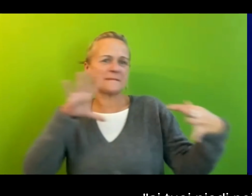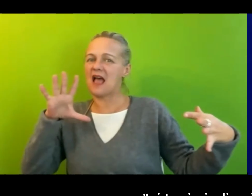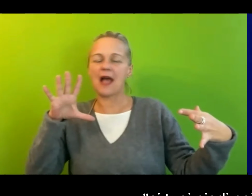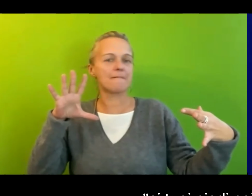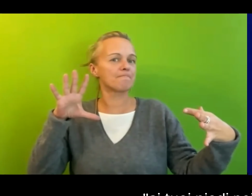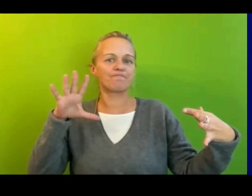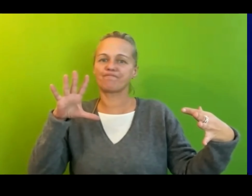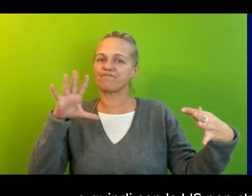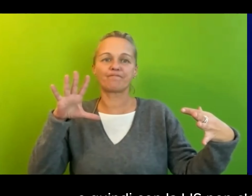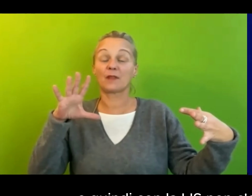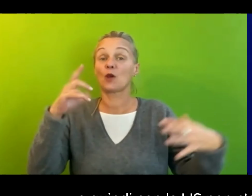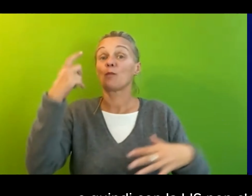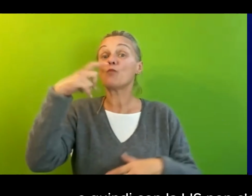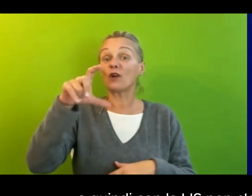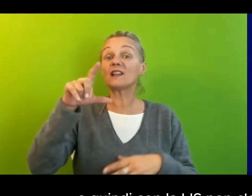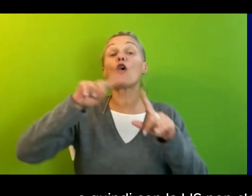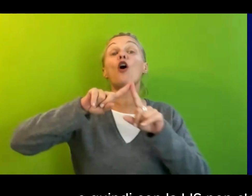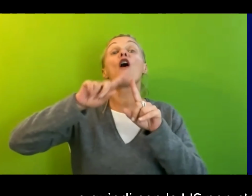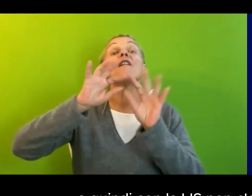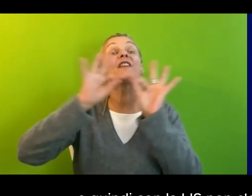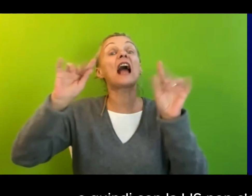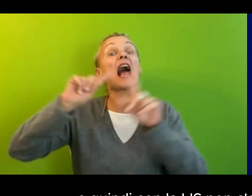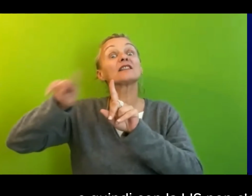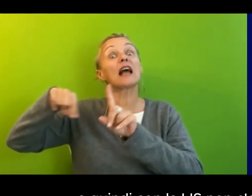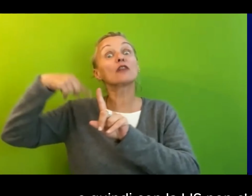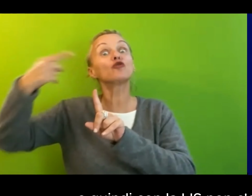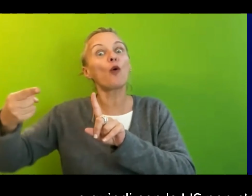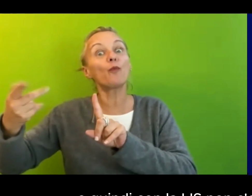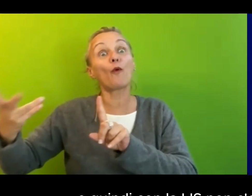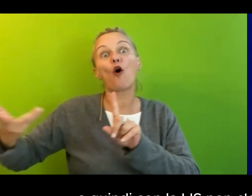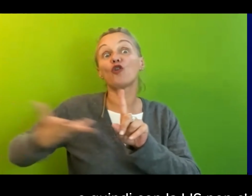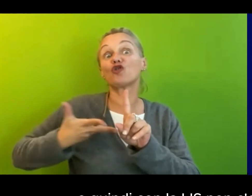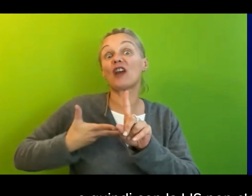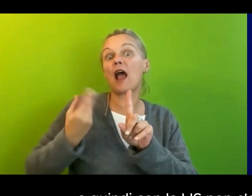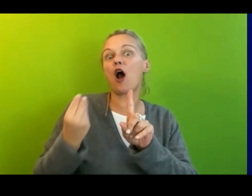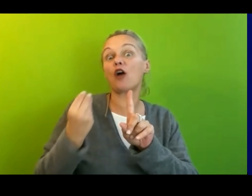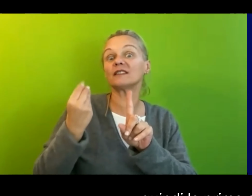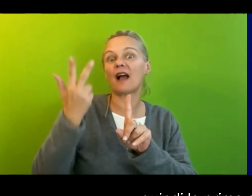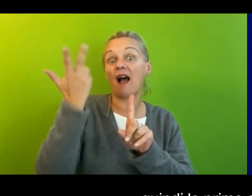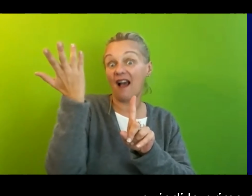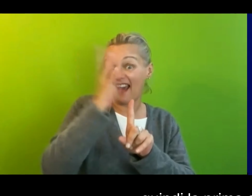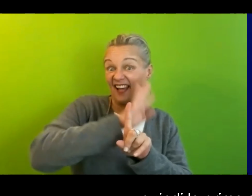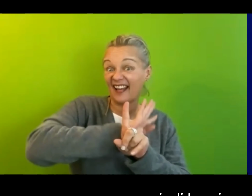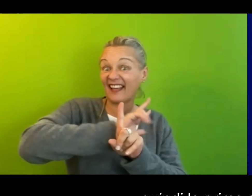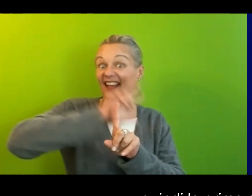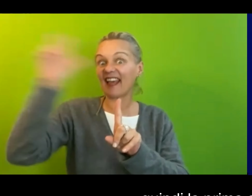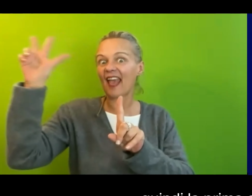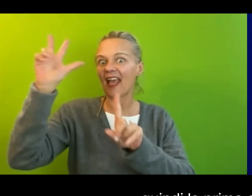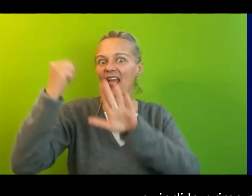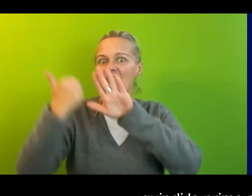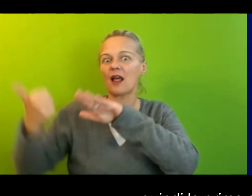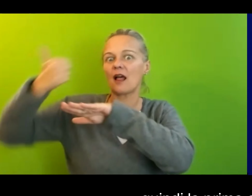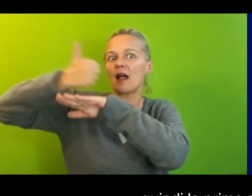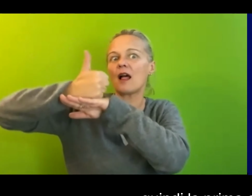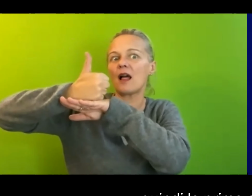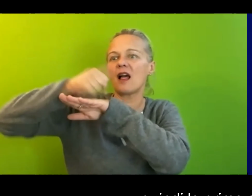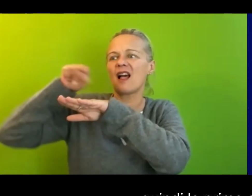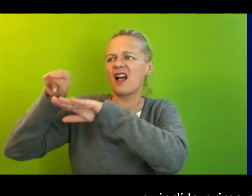noi ci prostriamo". E quindi con la LIS non c'era una grande attinenza. Quindi la prima